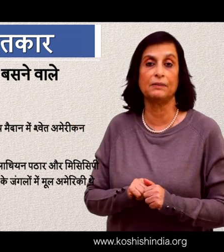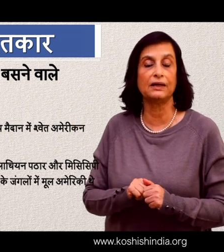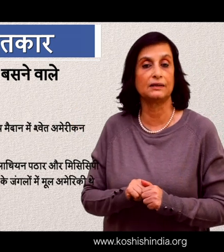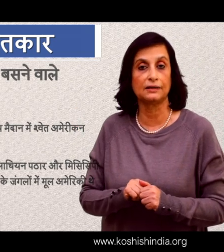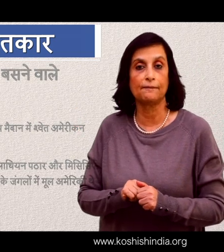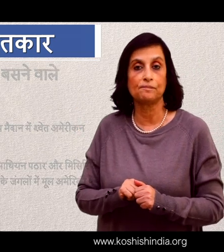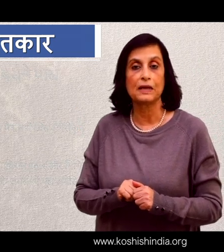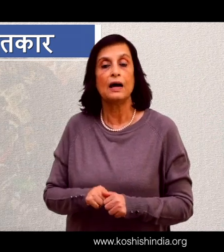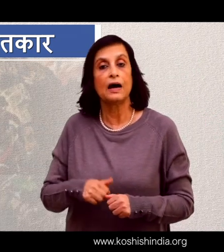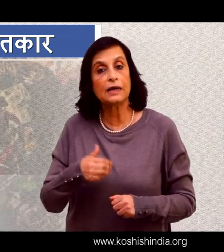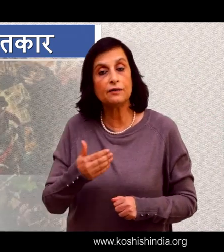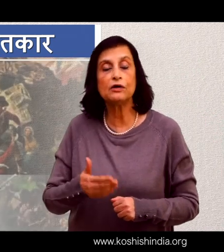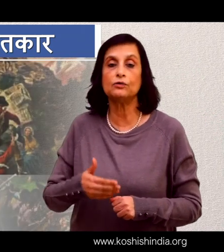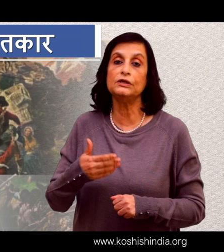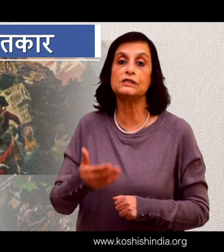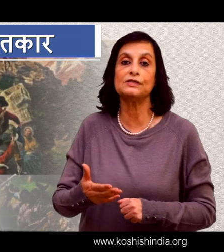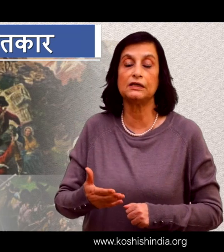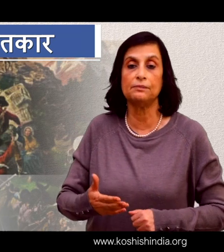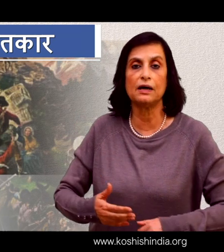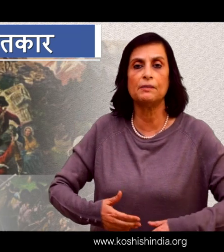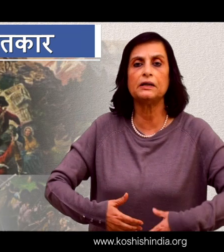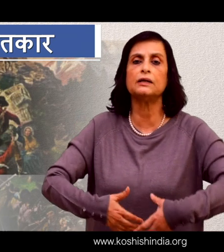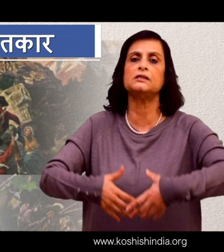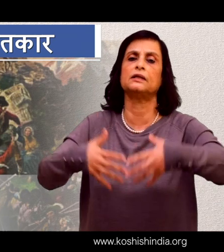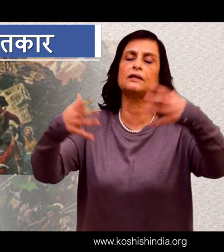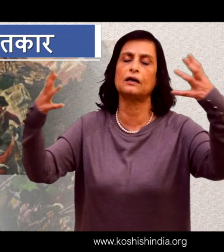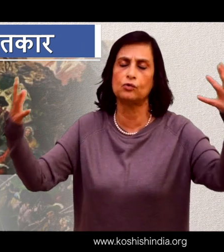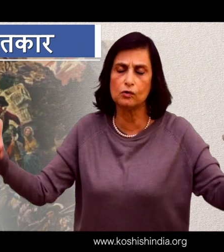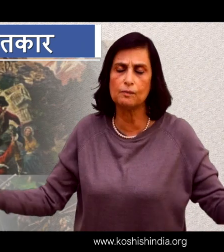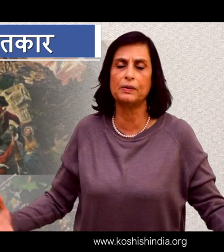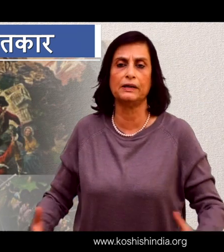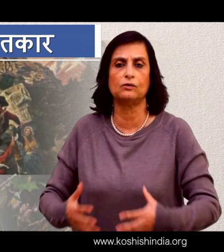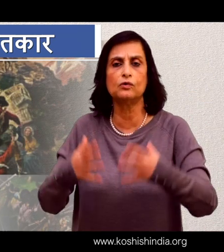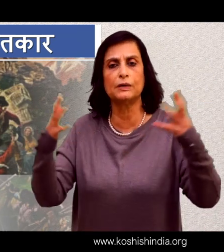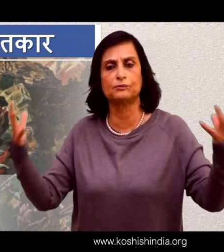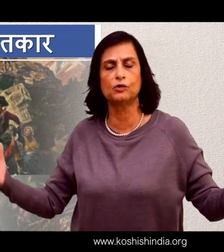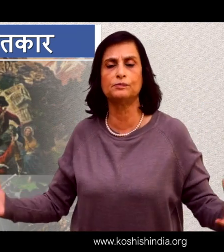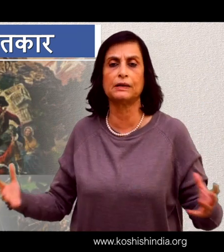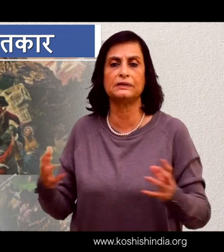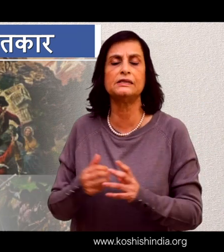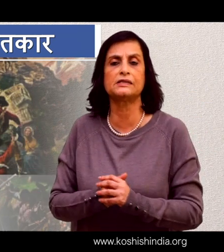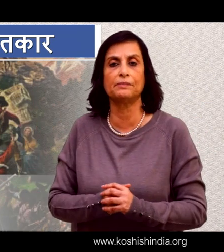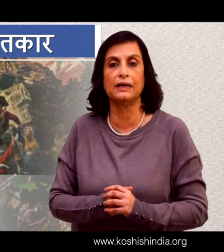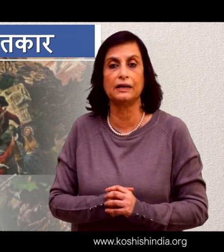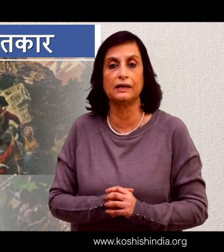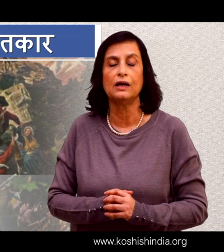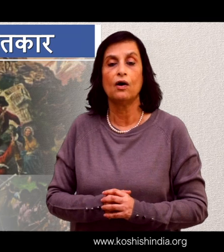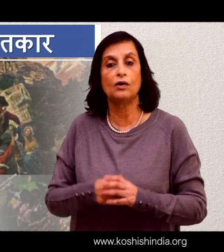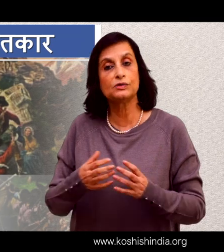थे। 18वींऔर19वींशताब्दीमें ,अमेरिकाकीजनसंख्यातेजीसेबढ़ी, औरइसकेसाथही,